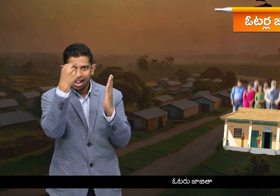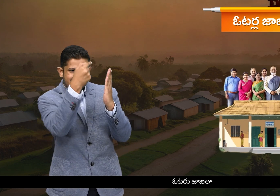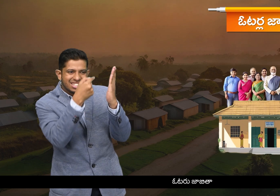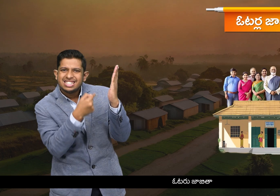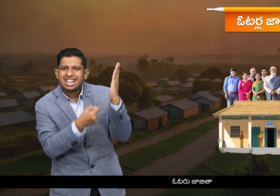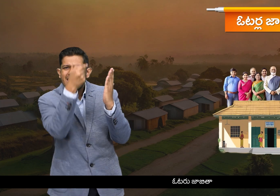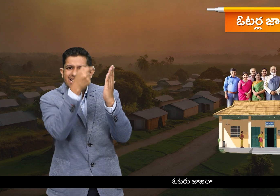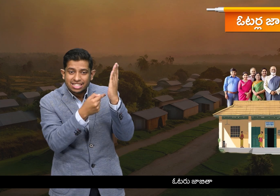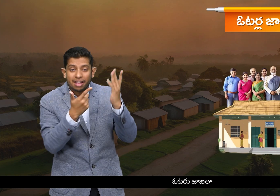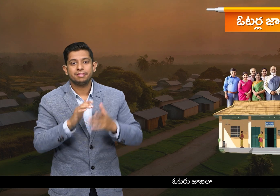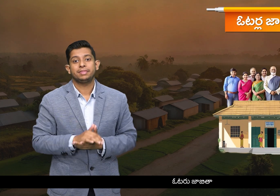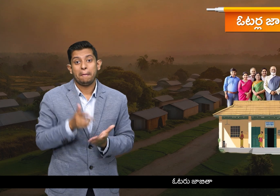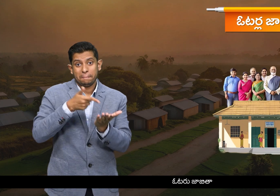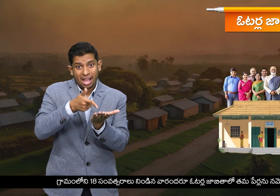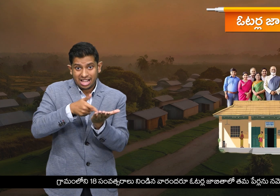ఓటరు జాబితా.